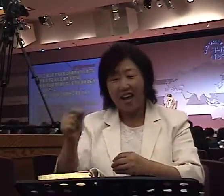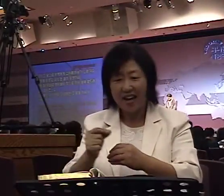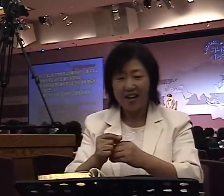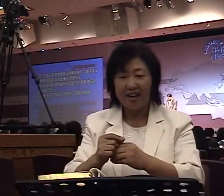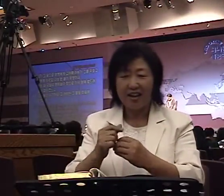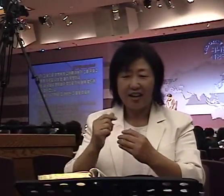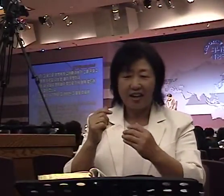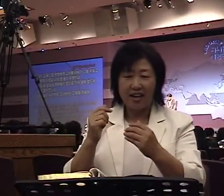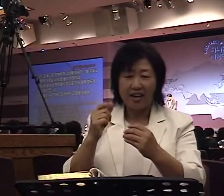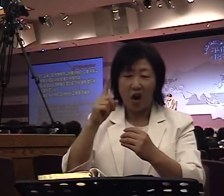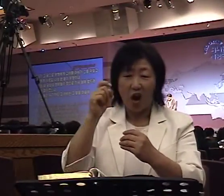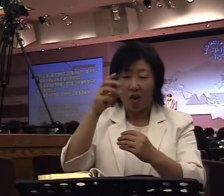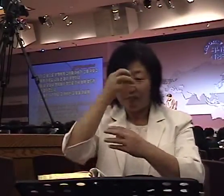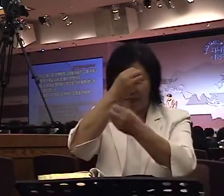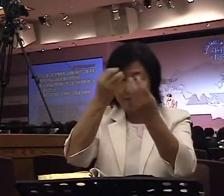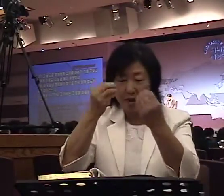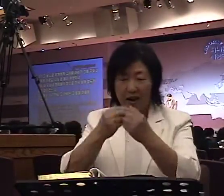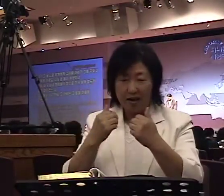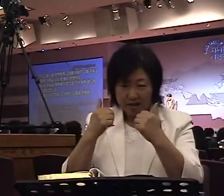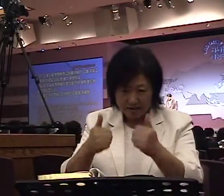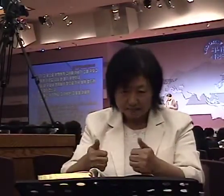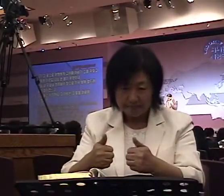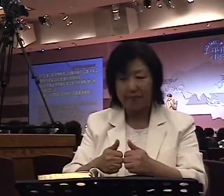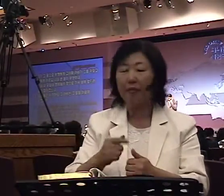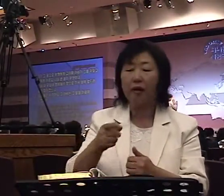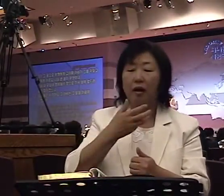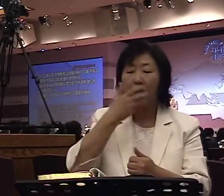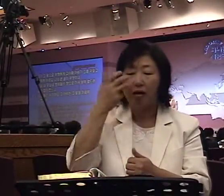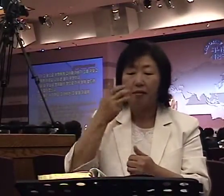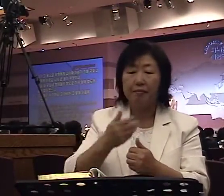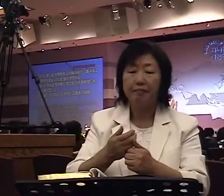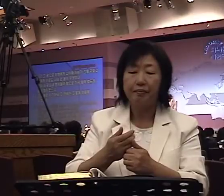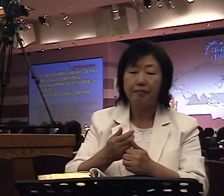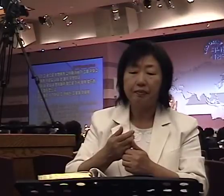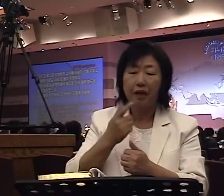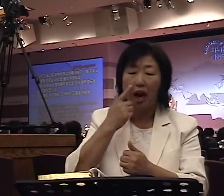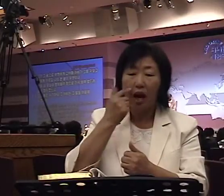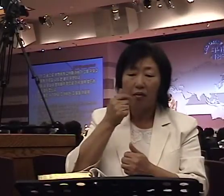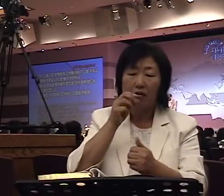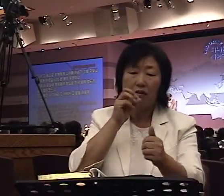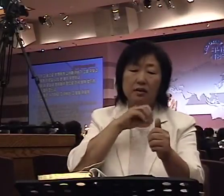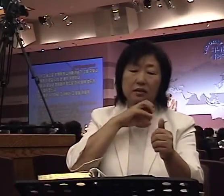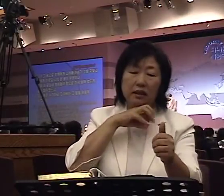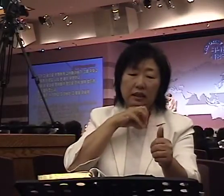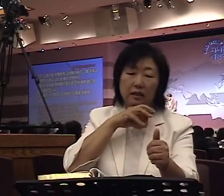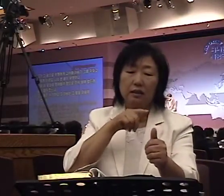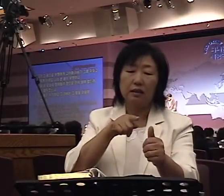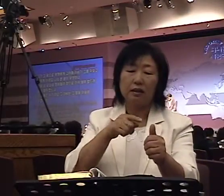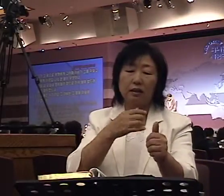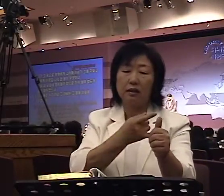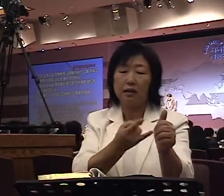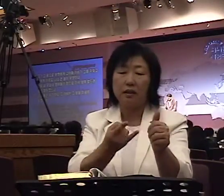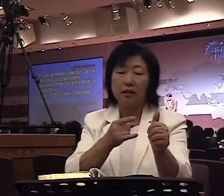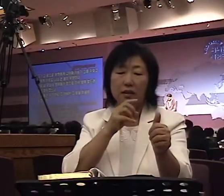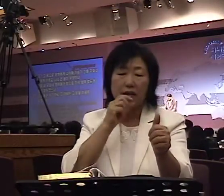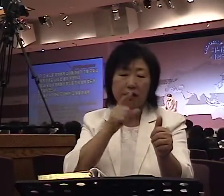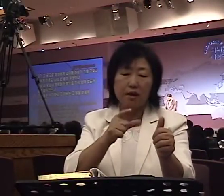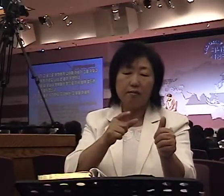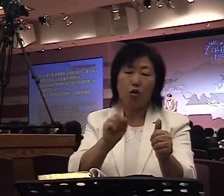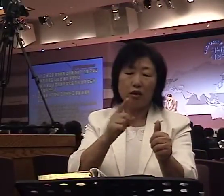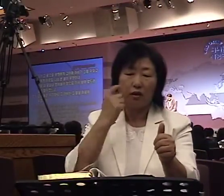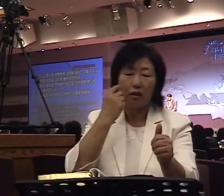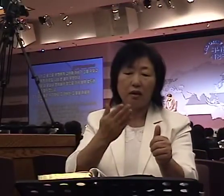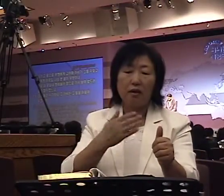하니라. 그가 그 꿈으로 부영에게 고하매 그를 꾸짖고 그에게 이르되 너의 꾼 꿈이